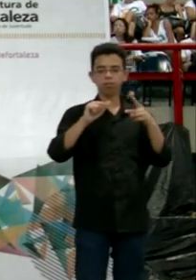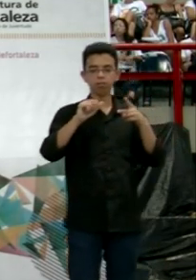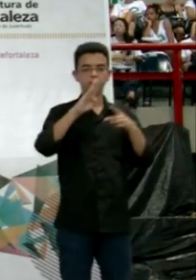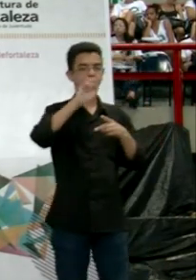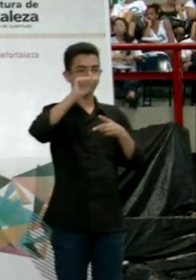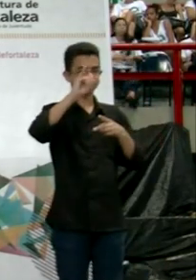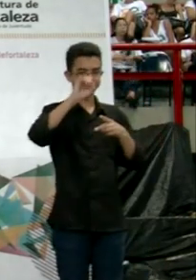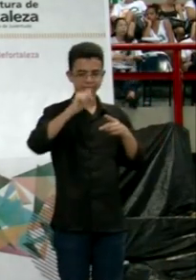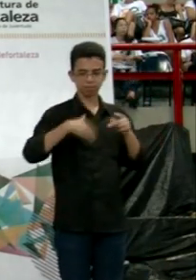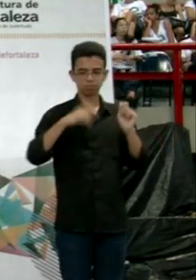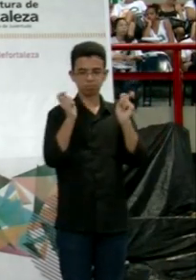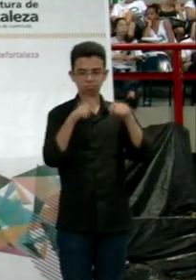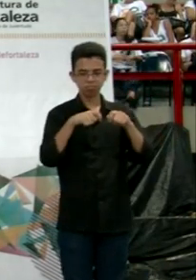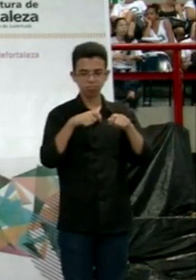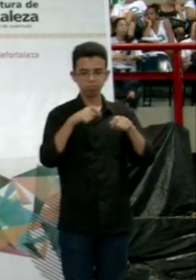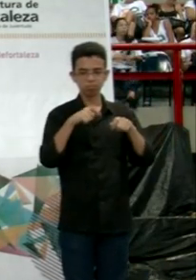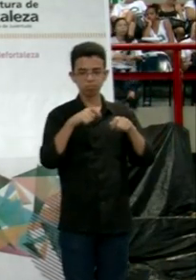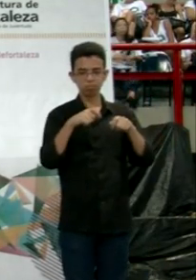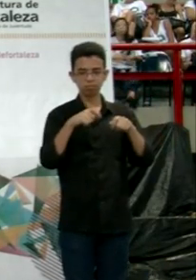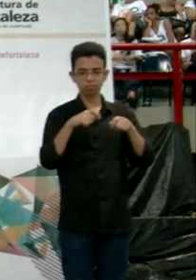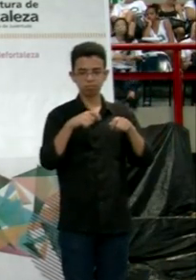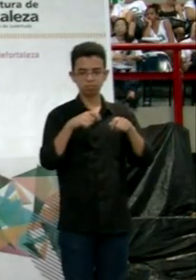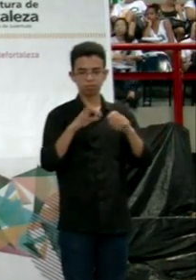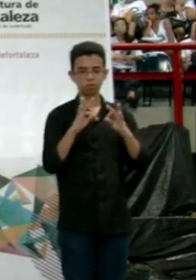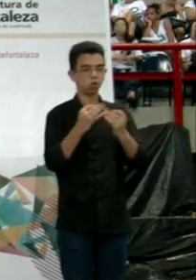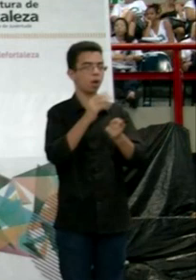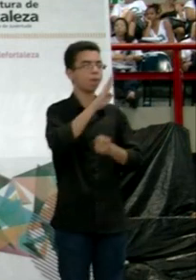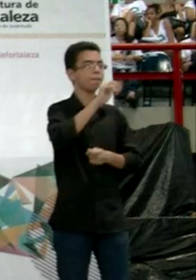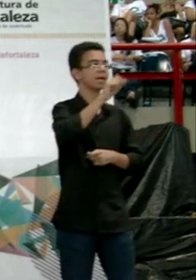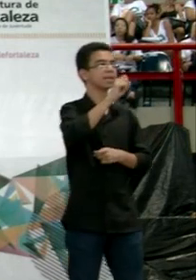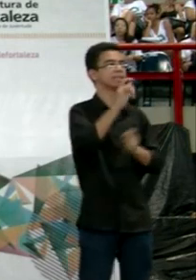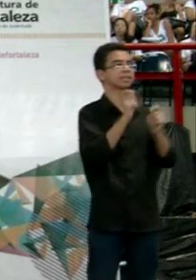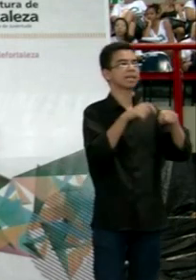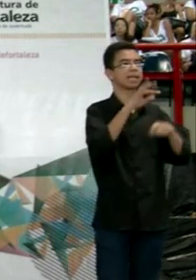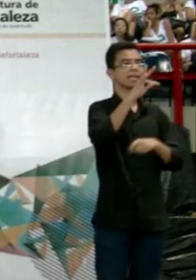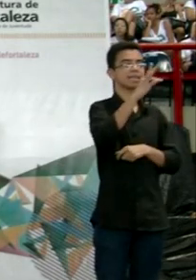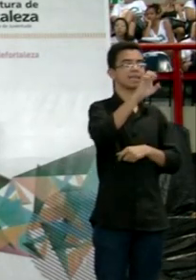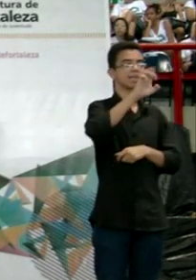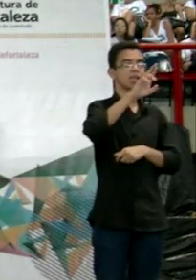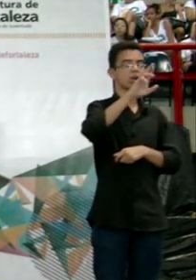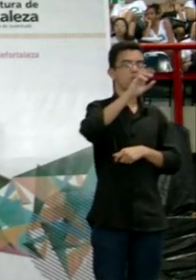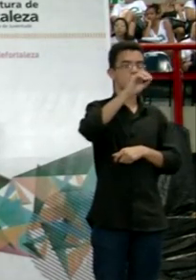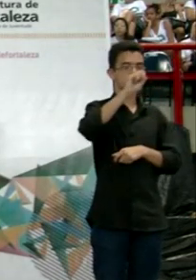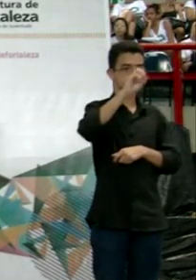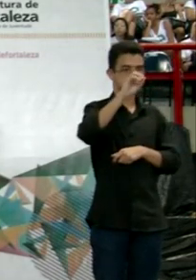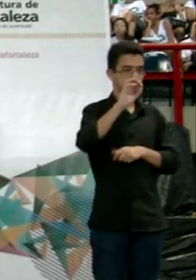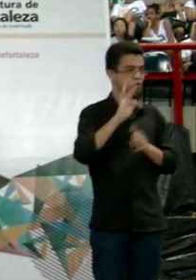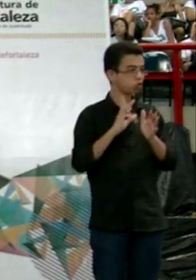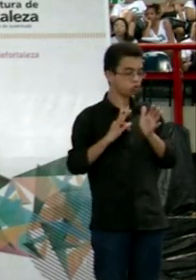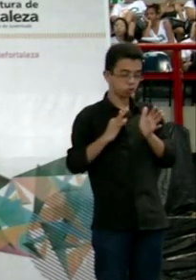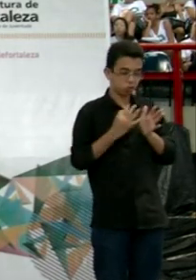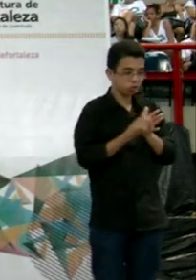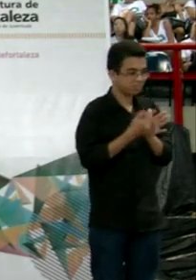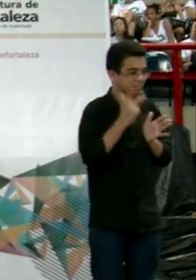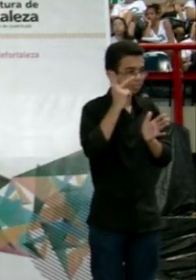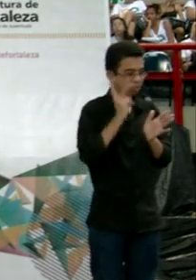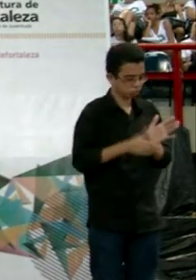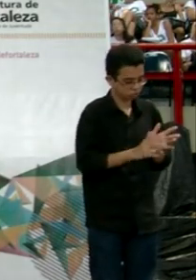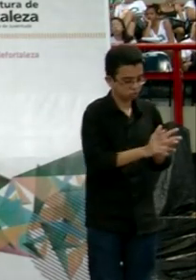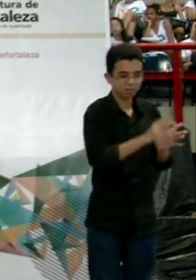parcialmente solúveis, metais alcalinos terrosos. Todas as outras bases